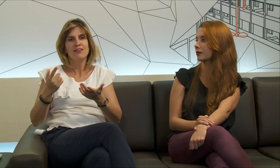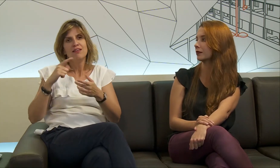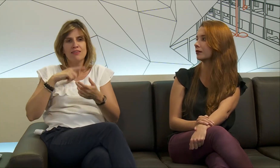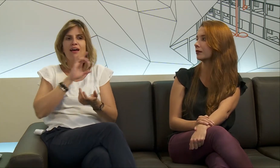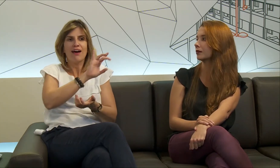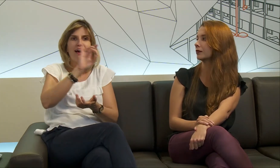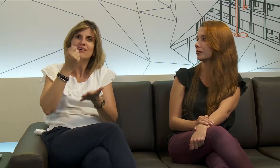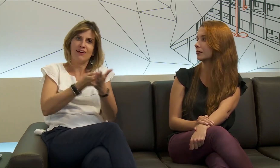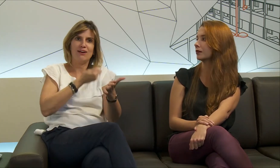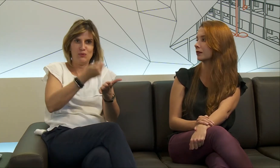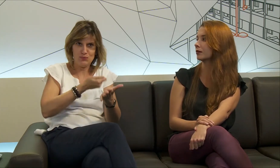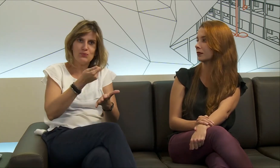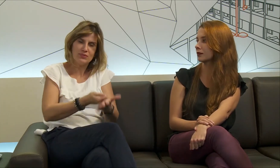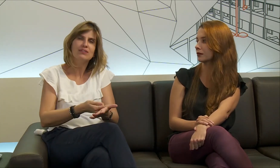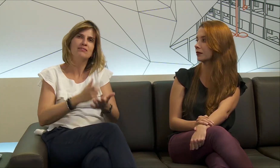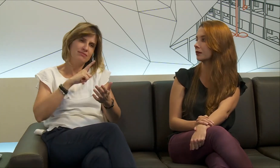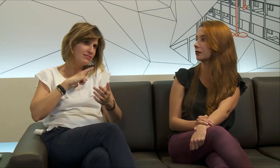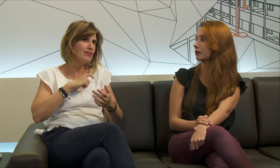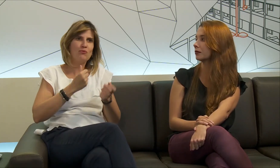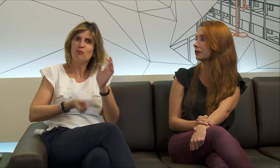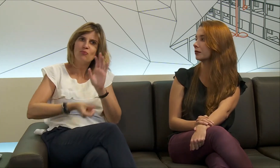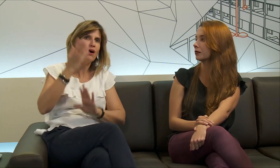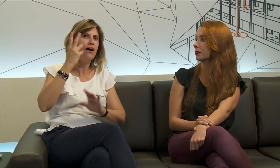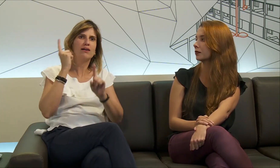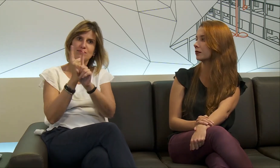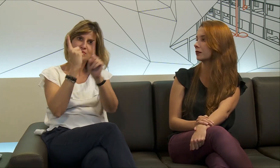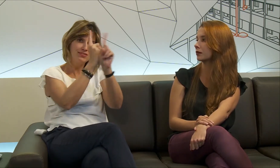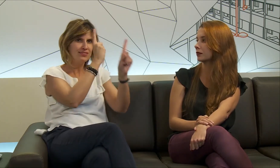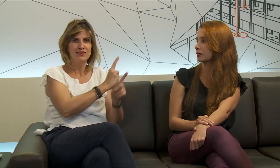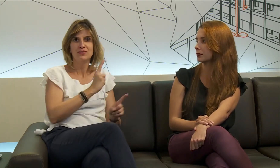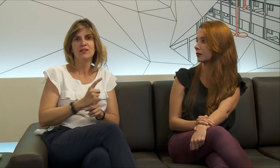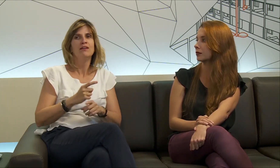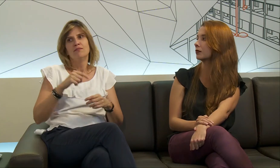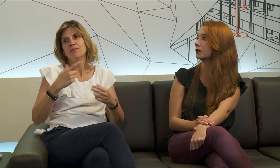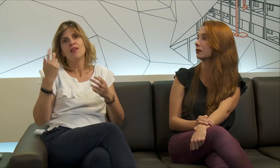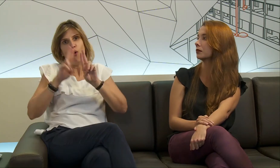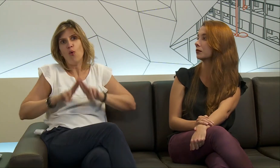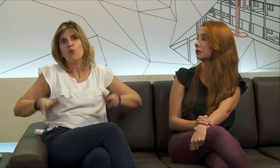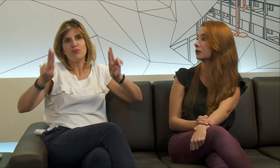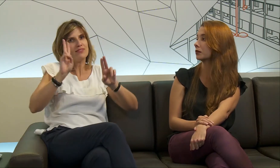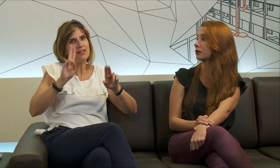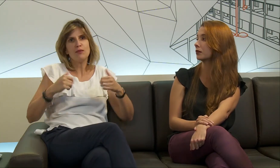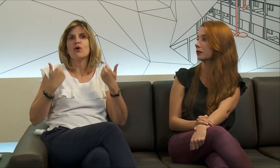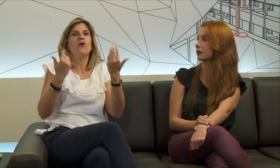por novas escolas, por exemplo, para surdos. Na área da tradução e interpretação, melhoria da qualidade